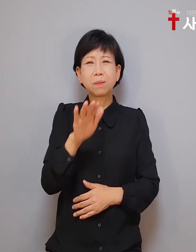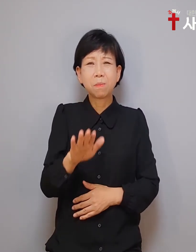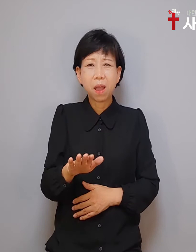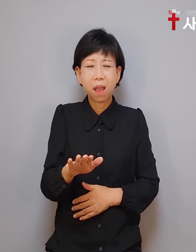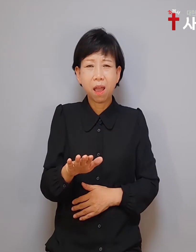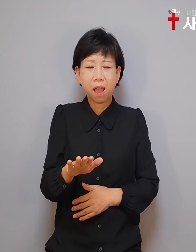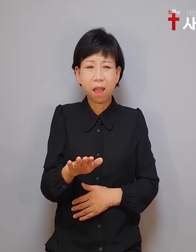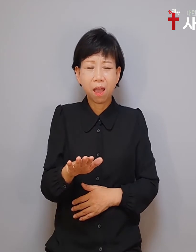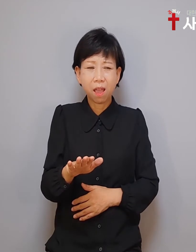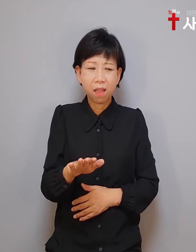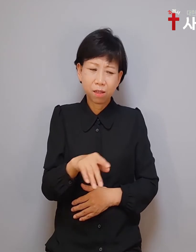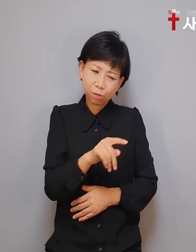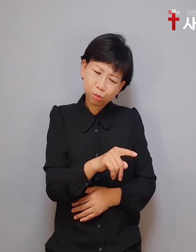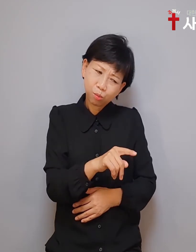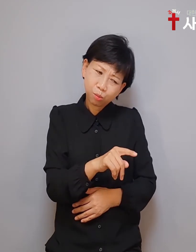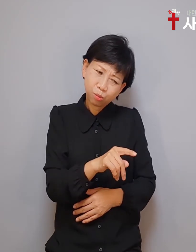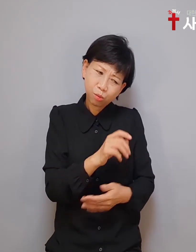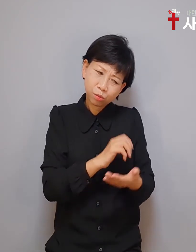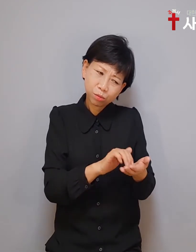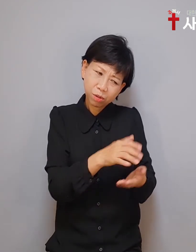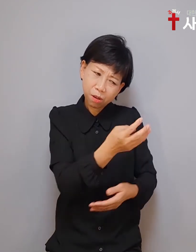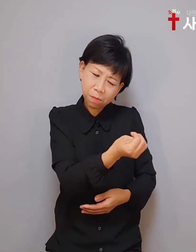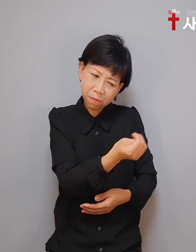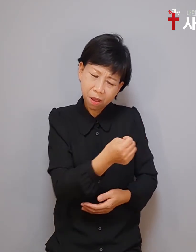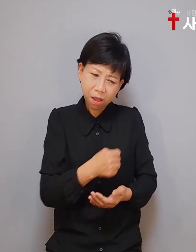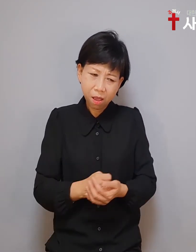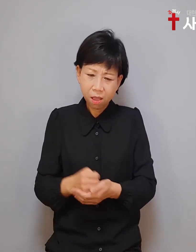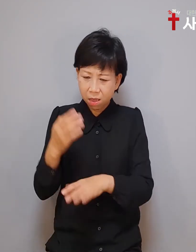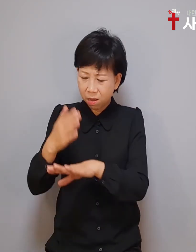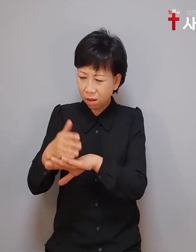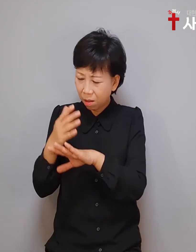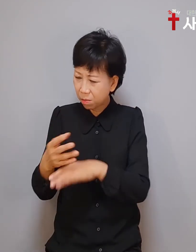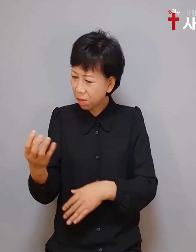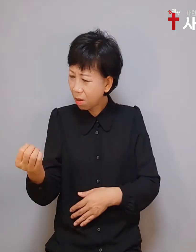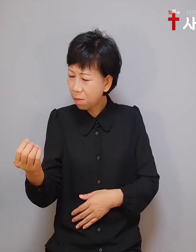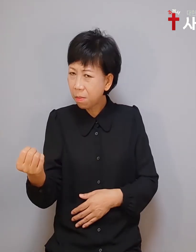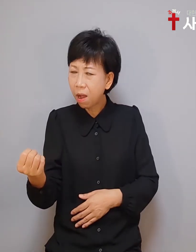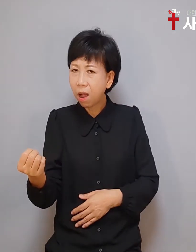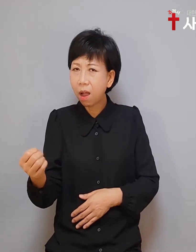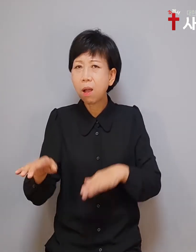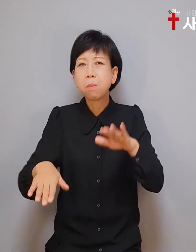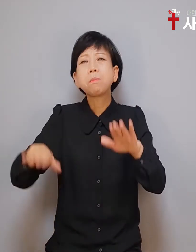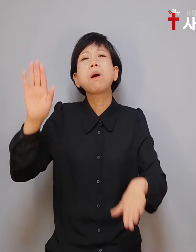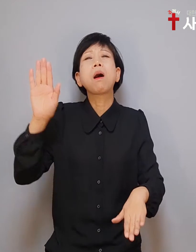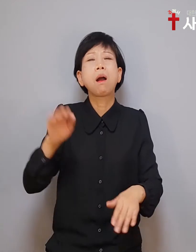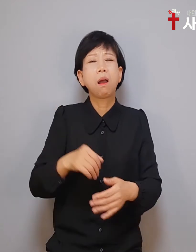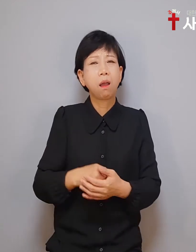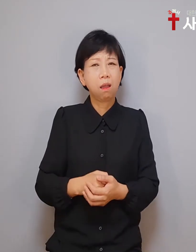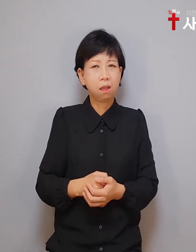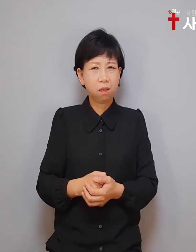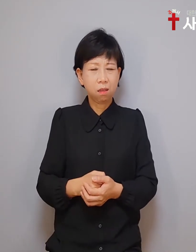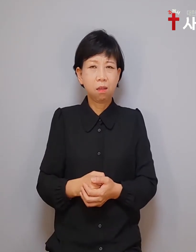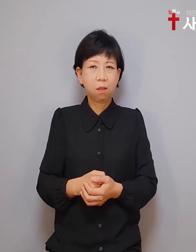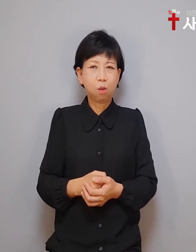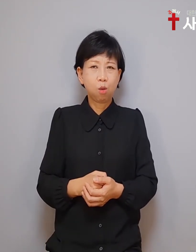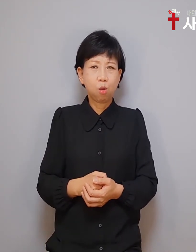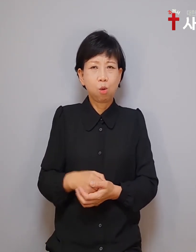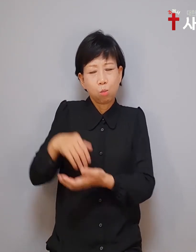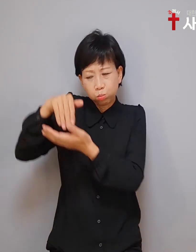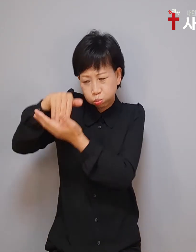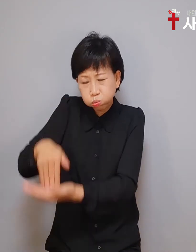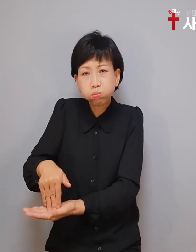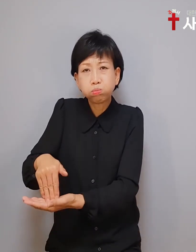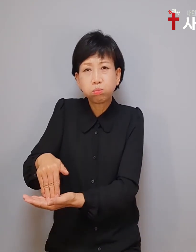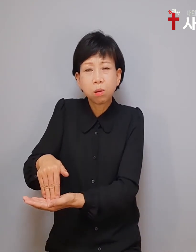많거든요. 감사한 가지수를 못 찾는다고 해도요, 무게로 봐도 감사가 훨씬